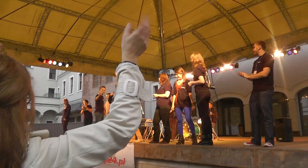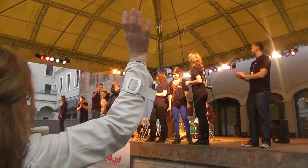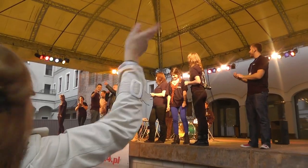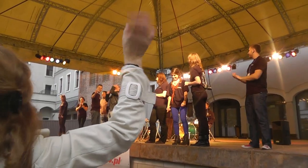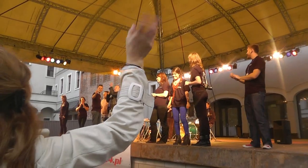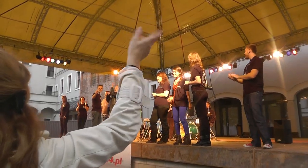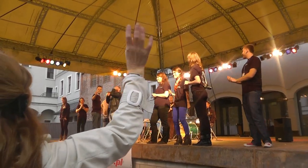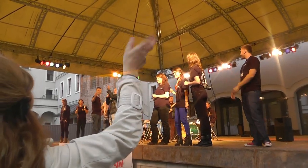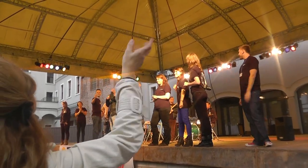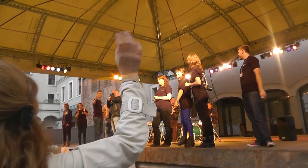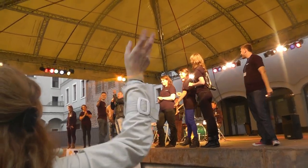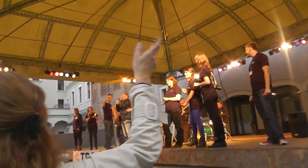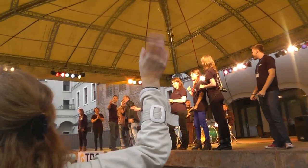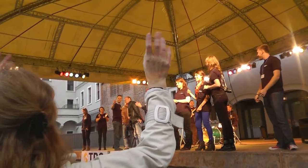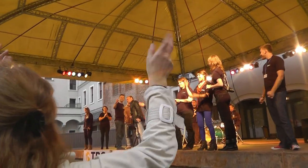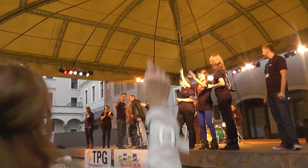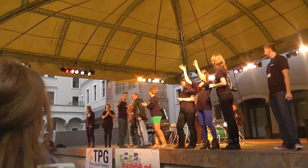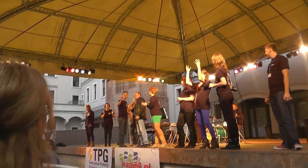został oficjalny